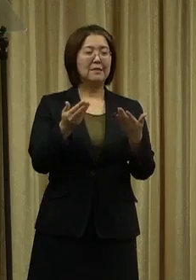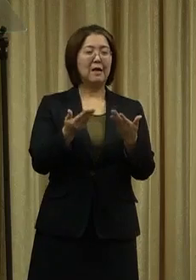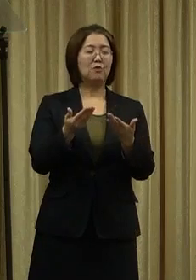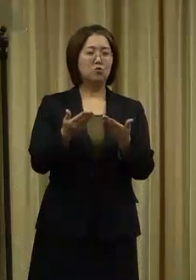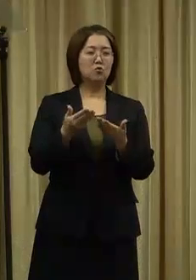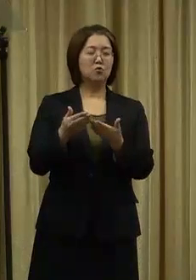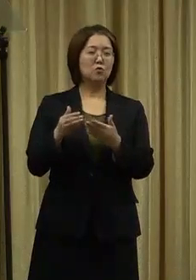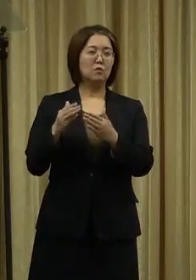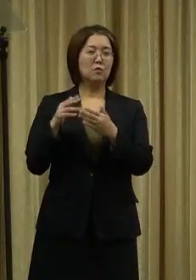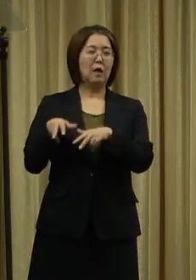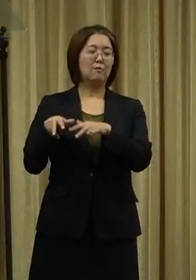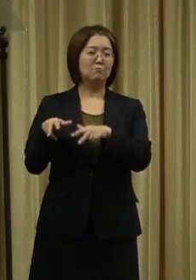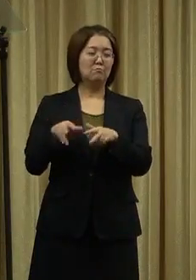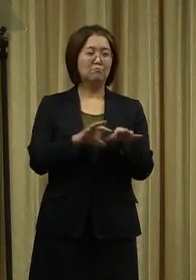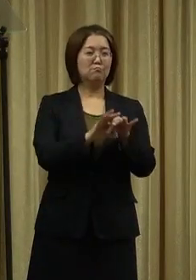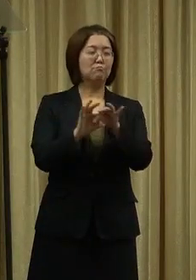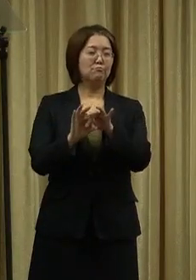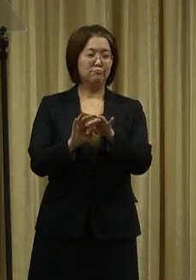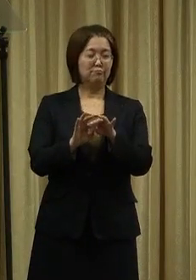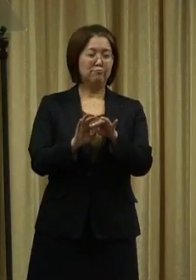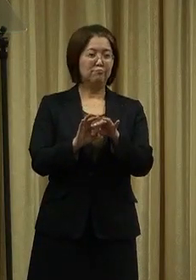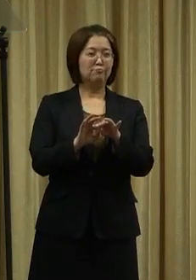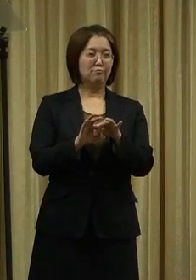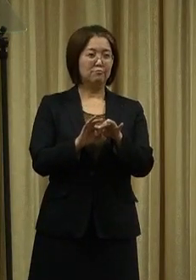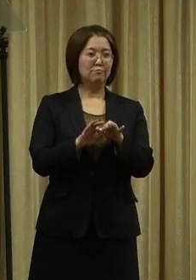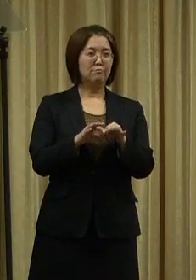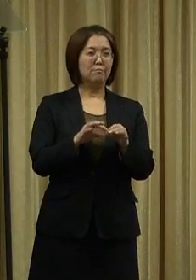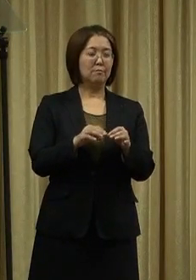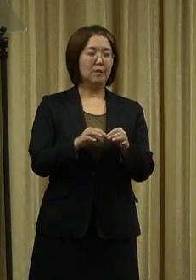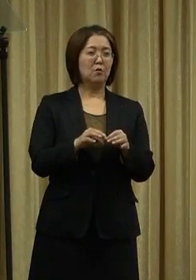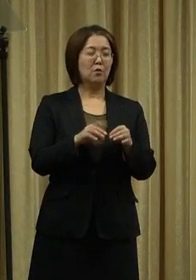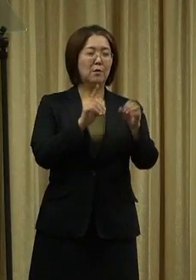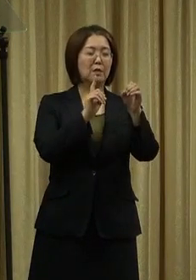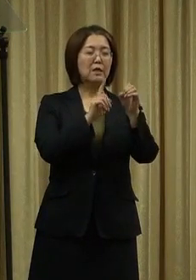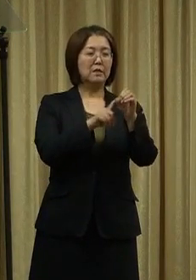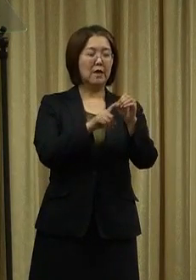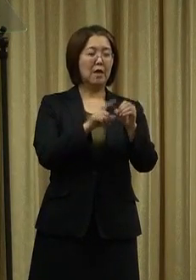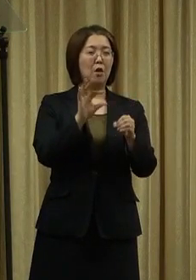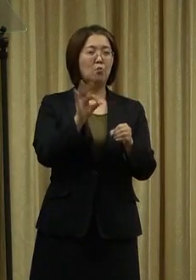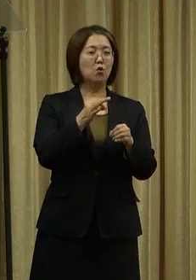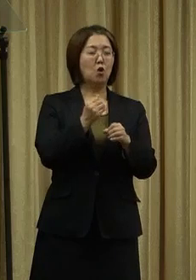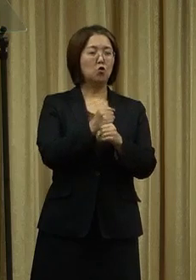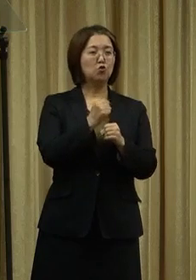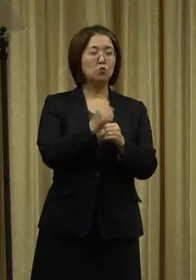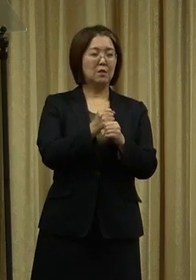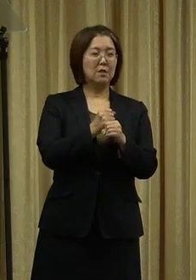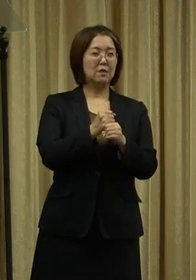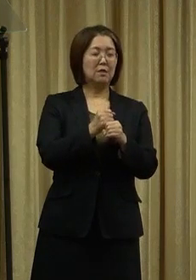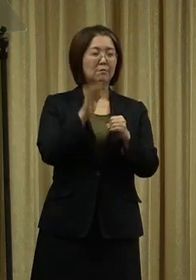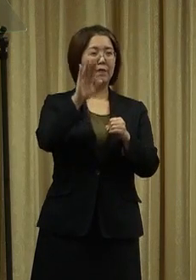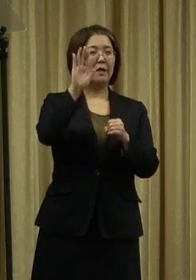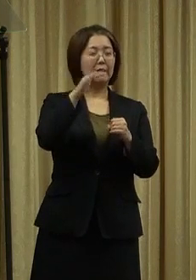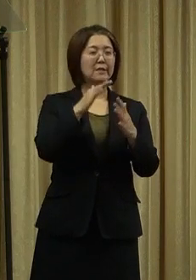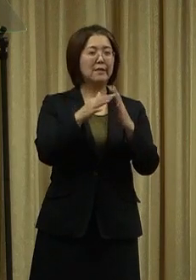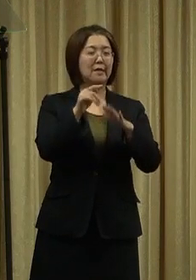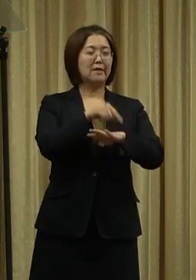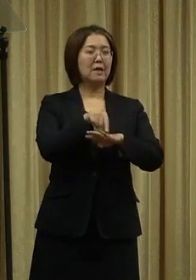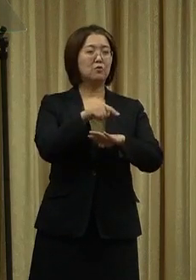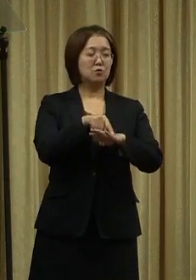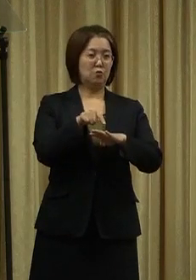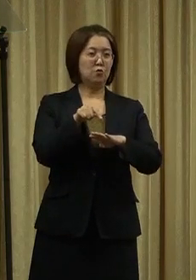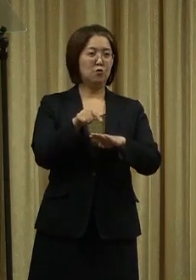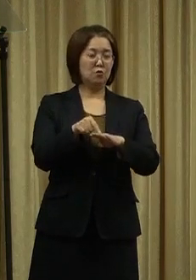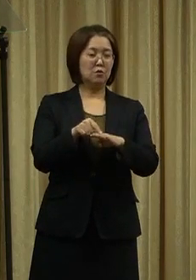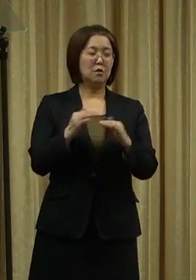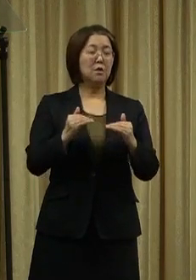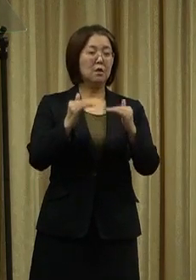たな付加価値の創出を目指し来月改定します富山県ものづくり産業未来戦略に基づく成長産